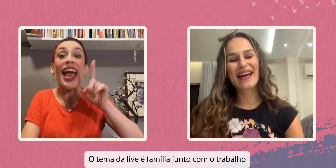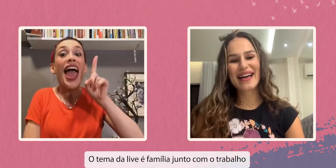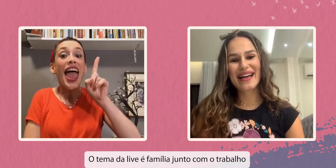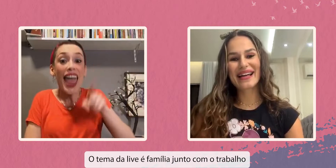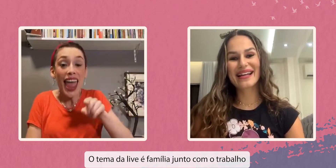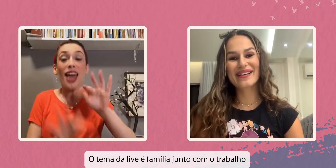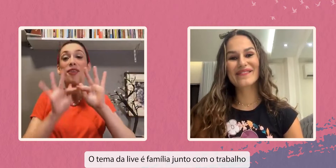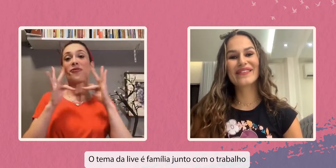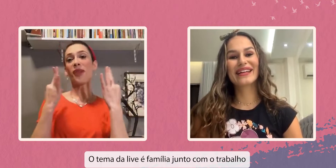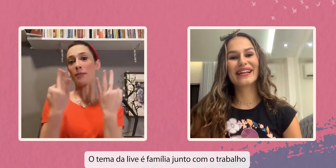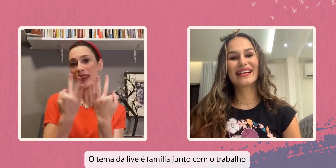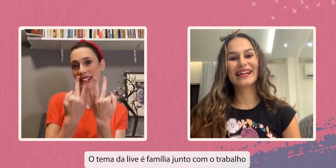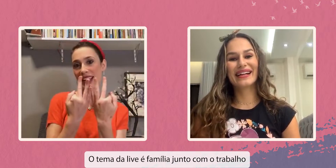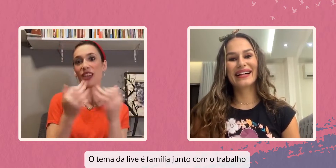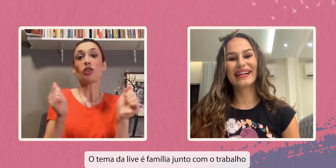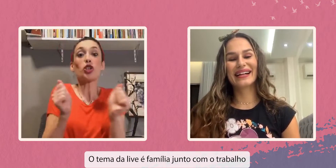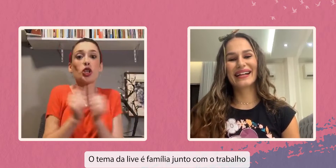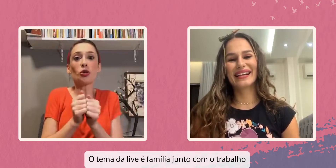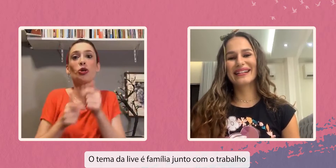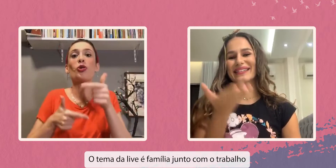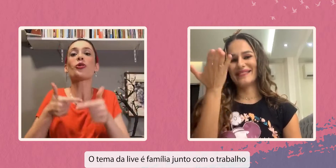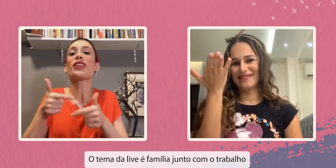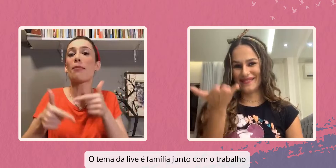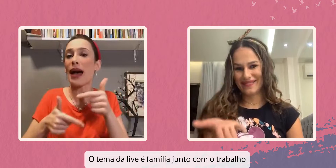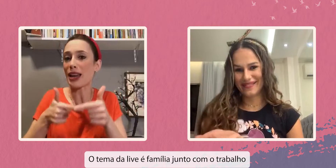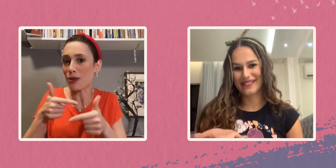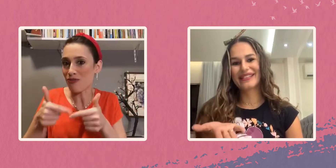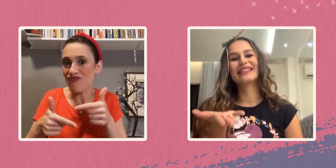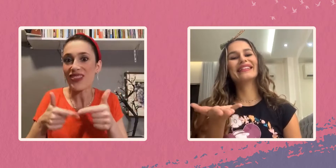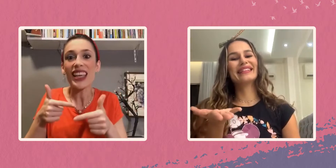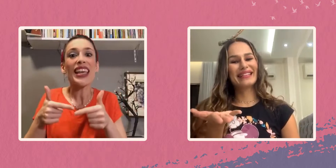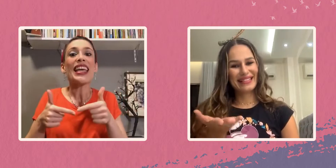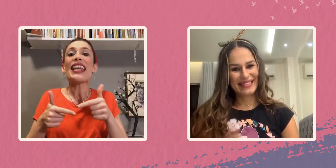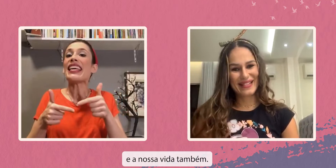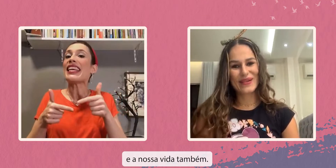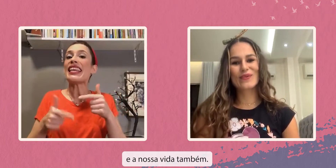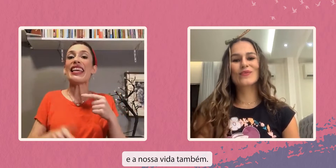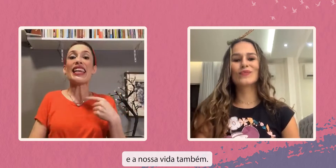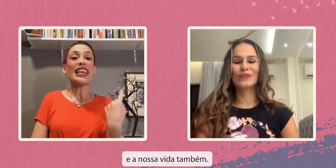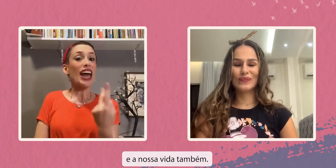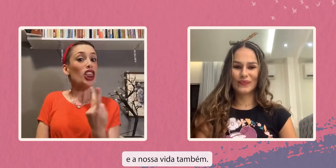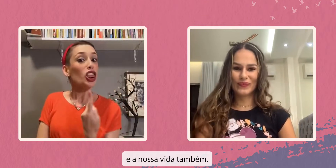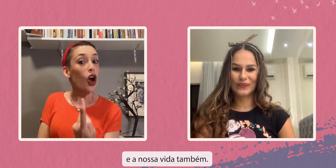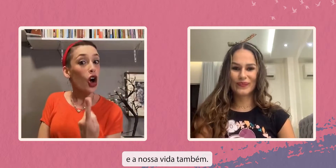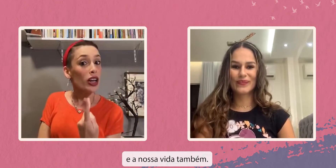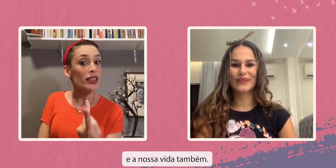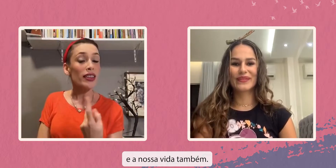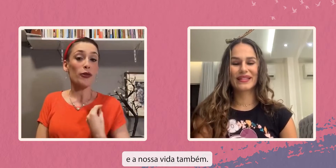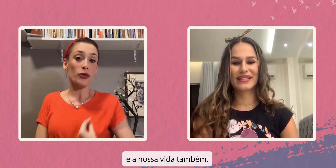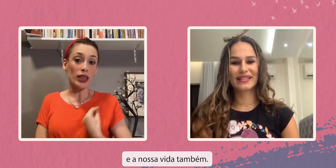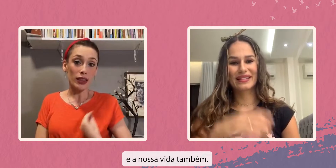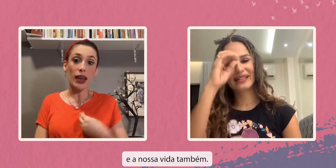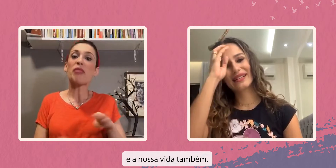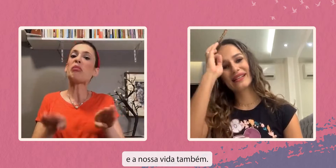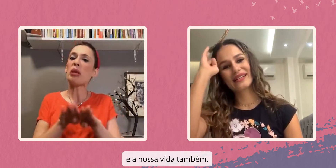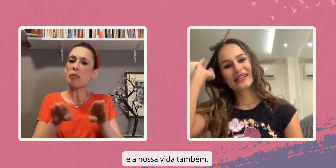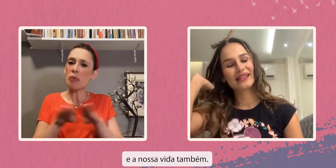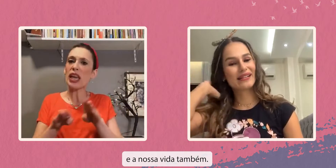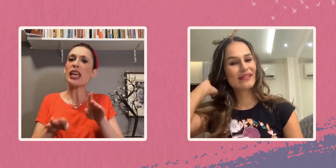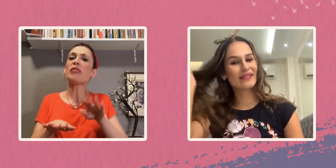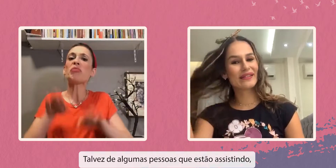live é família, junto com o trabalho. E a nossa